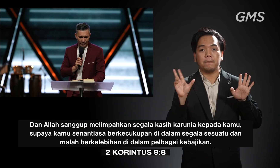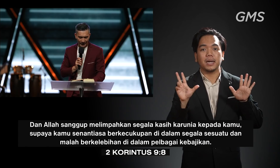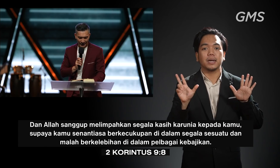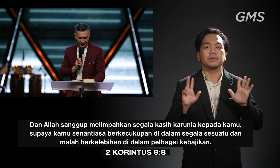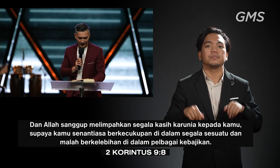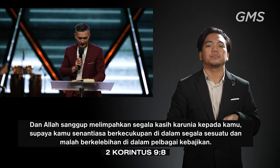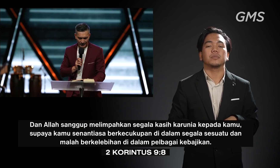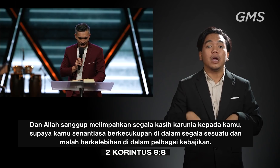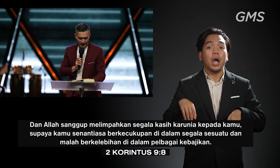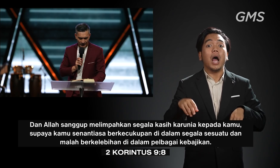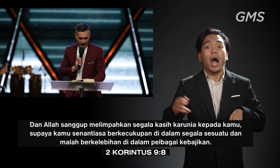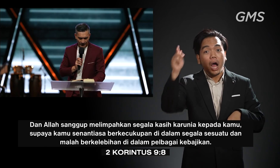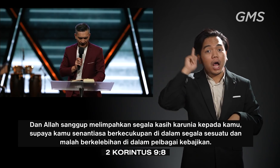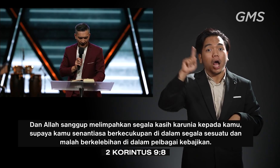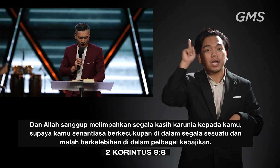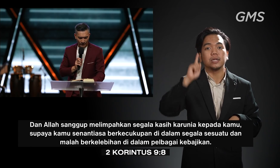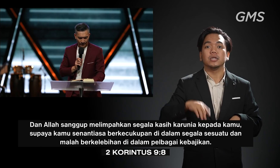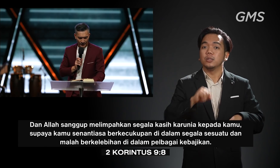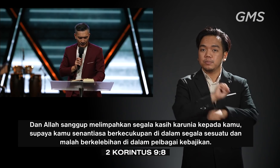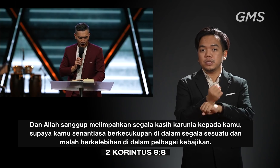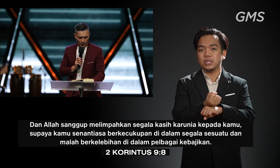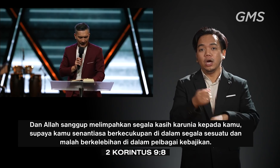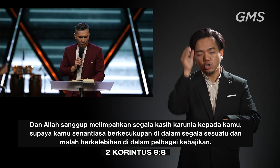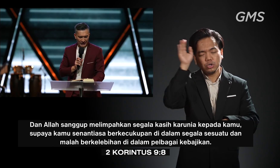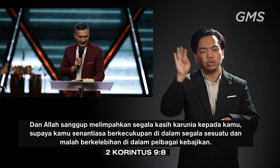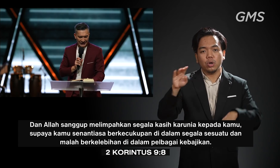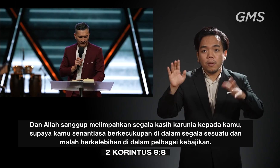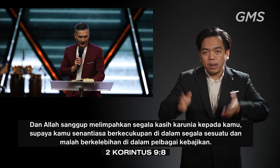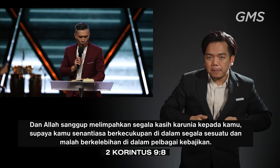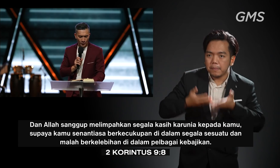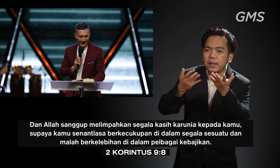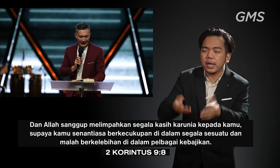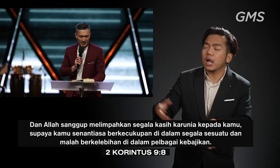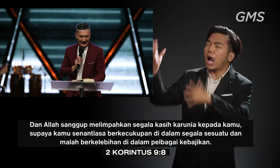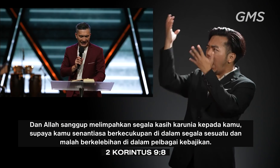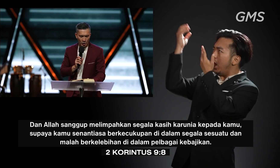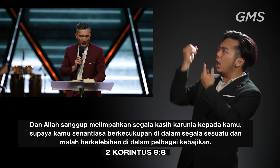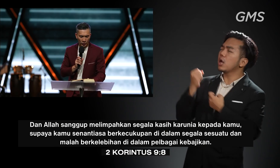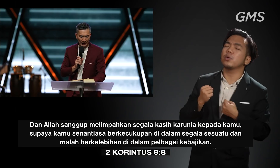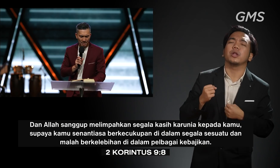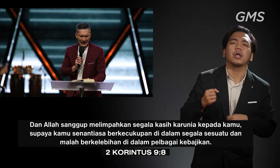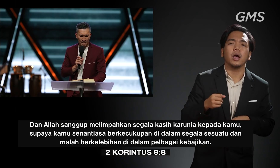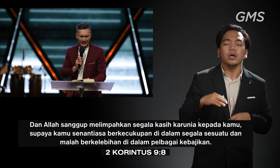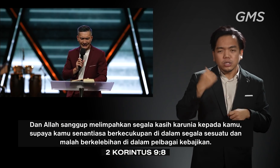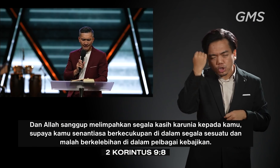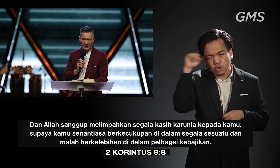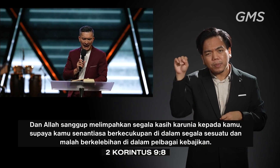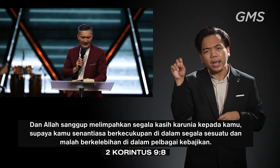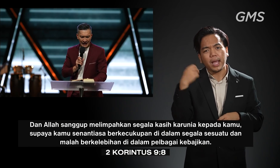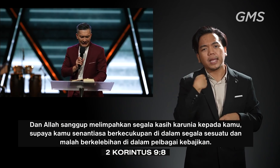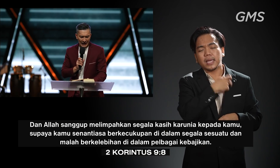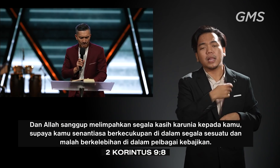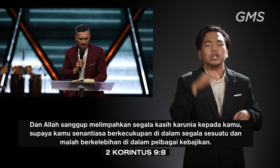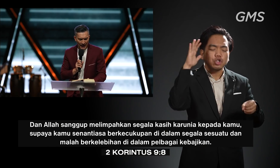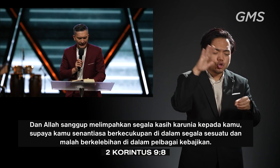kasih karunia kepada kamu. Supaya kamu senantiasa berkecukupan di dalam segala sesuatu dan malah